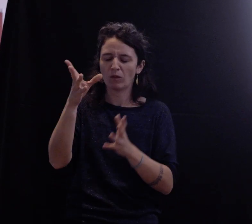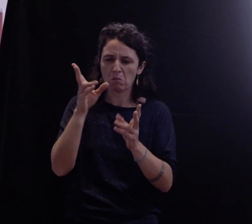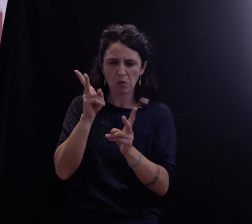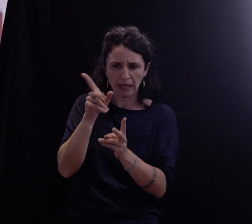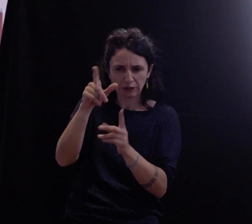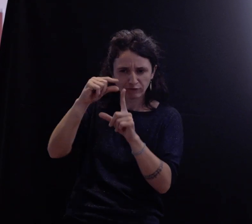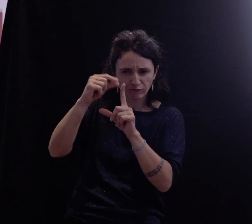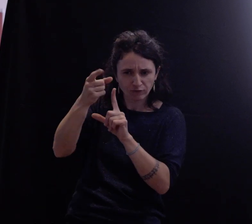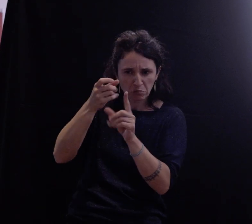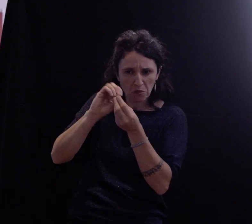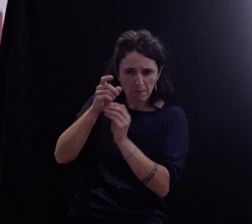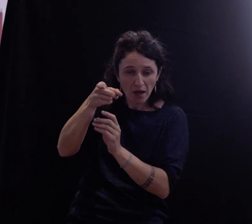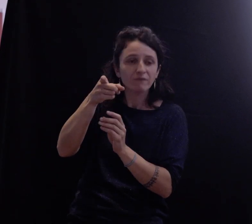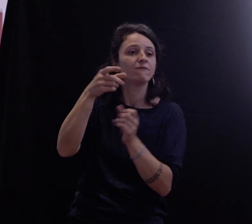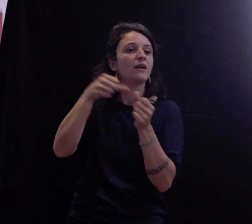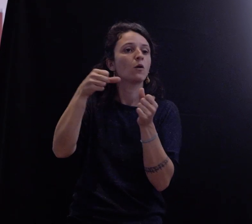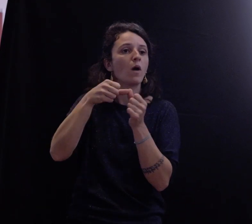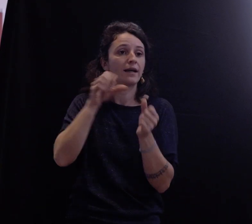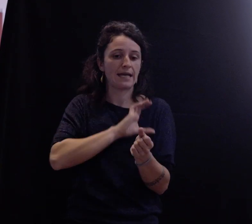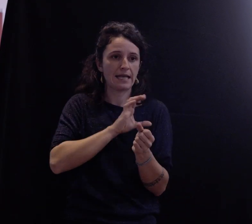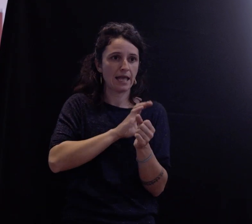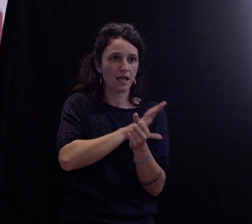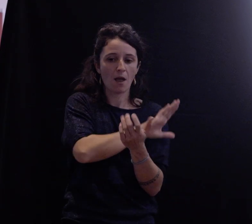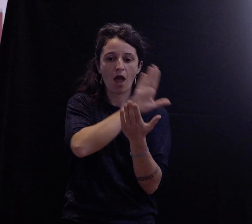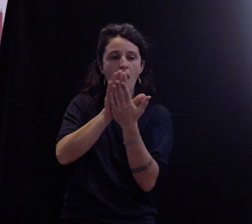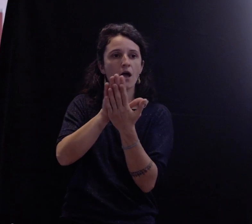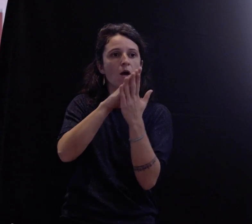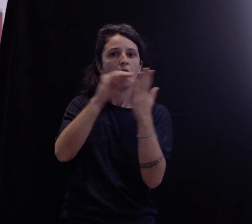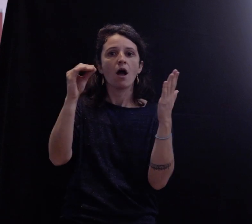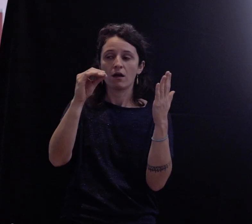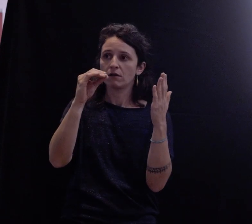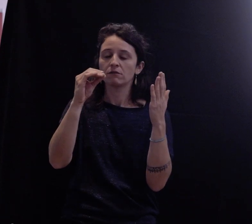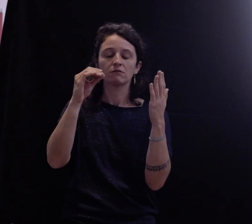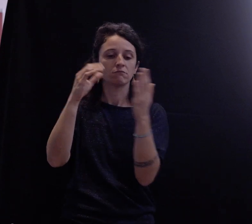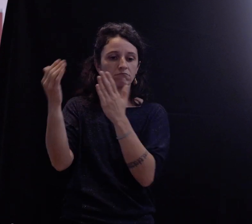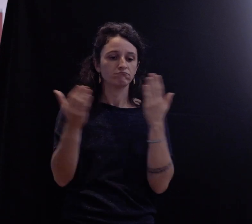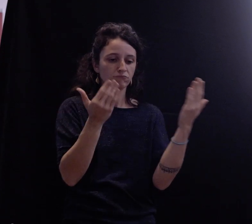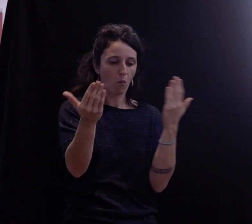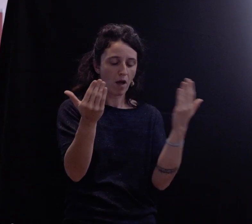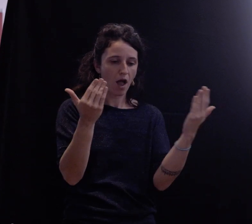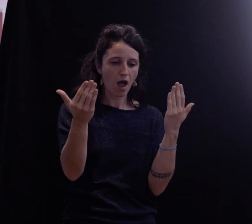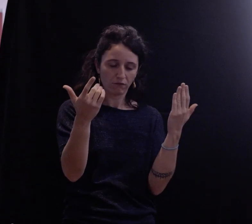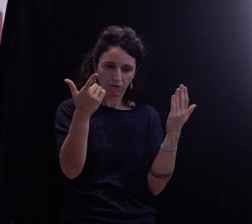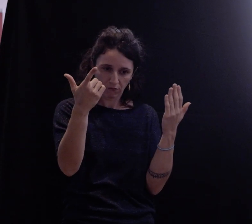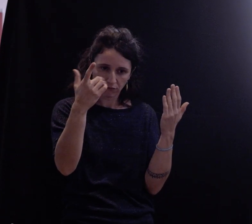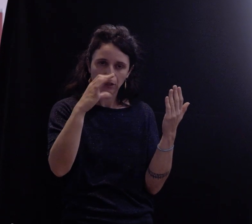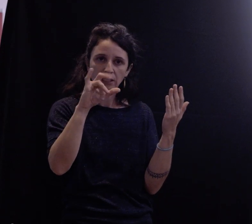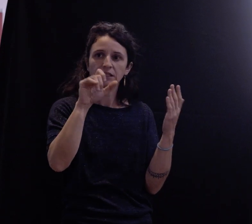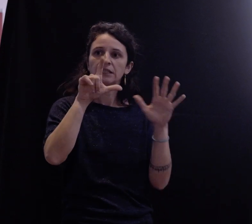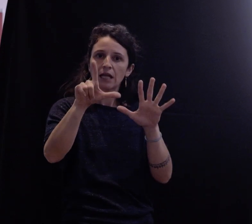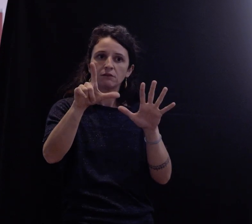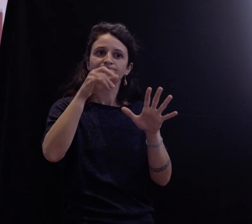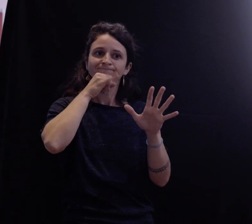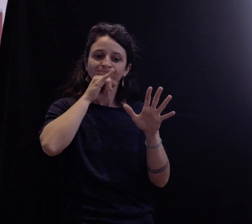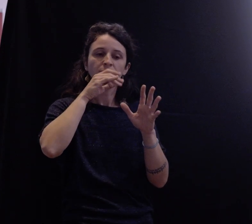gène-là, on va aller faire ce code barre et on va voir si ça ressemble plutôt aux gens qui ont des altérations de CHD7 ou plutôt aux gens qui n'en ont